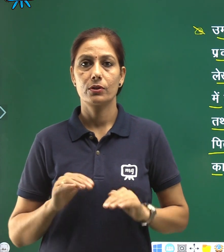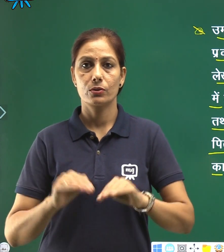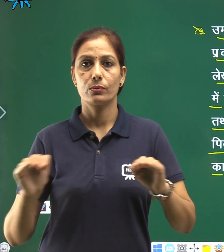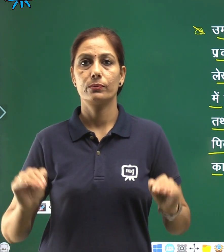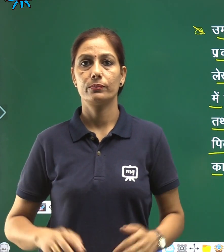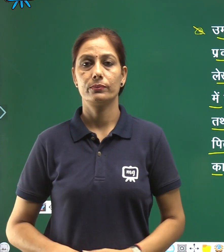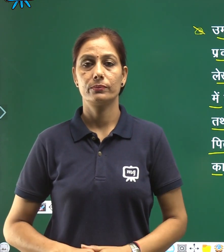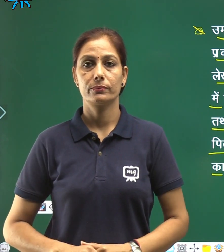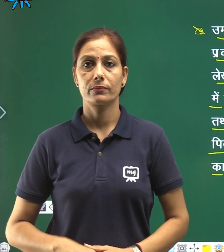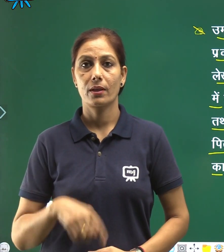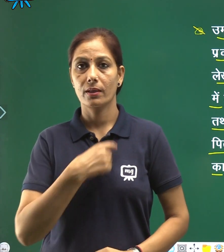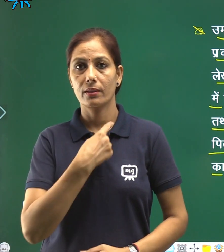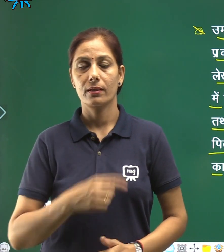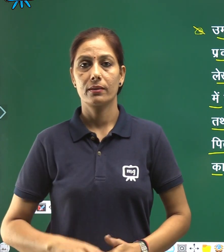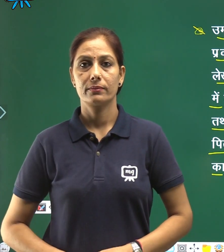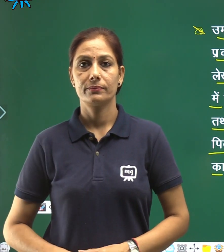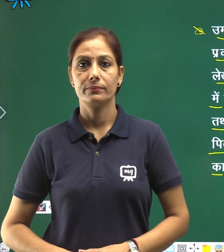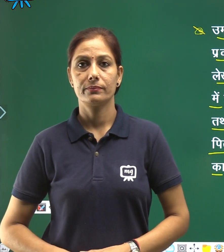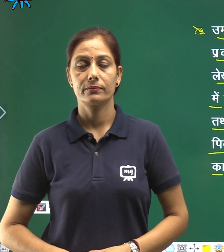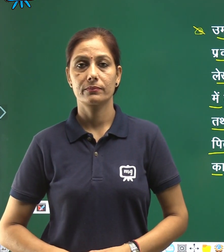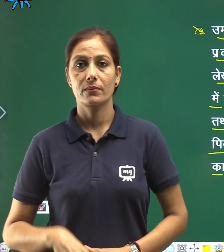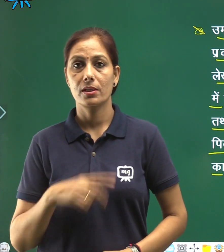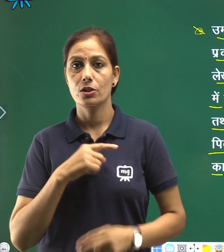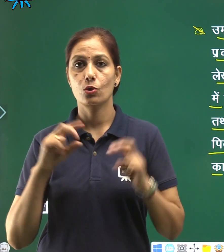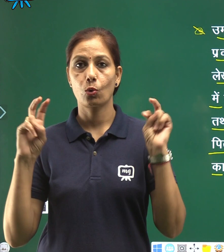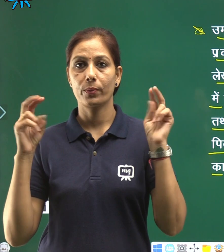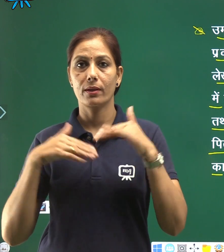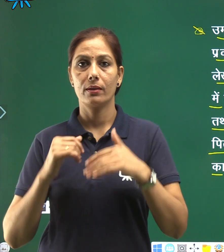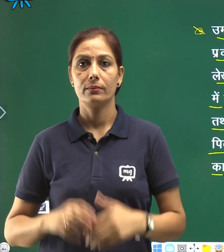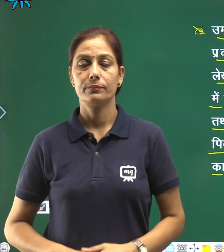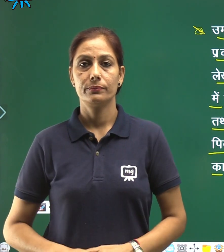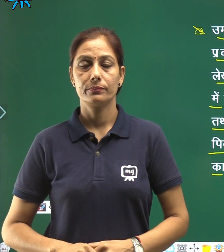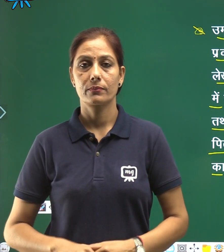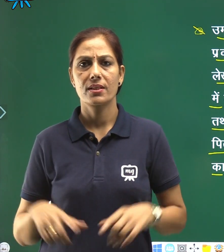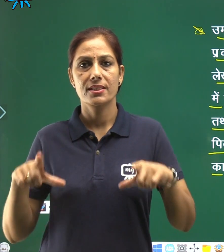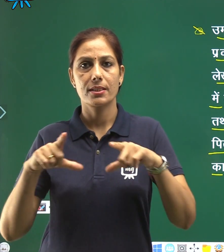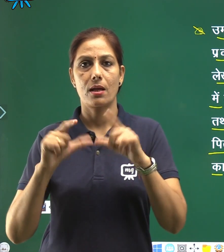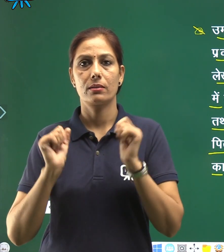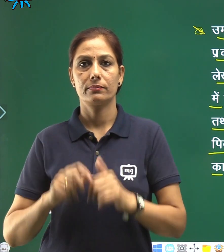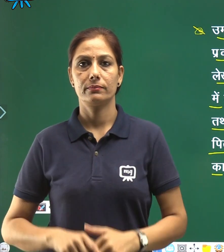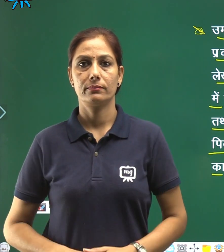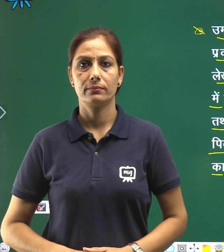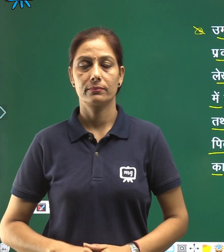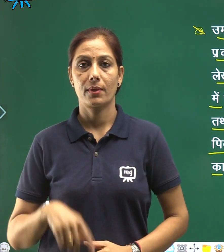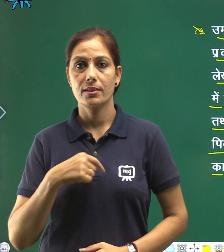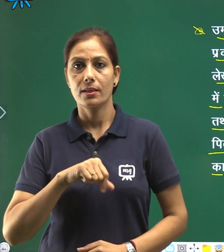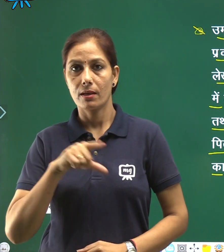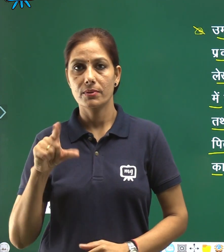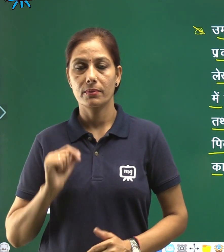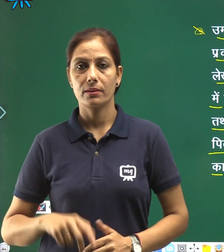बच्चों, ये था इस अध्याय का सार। इसे